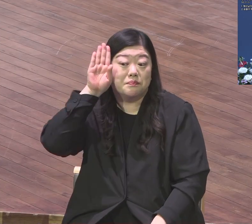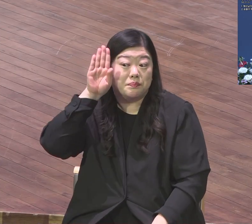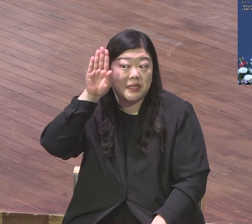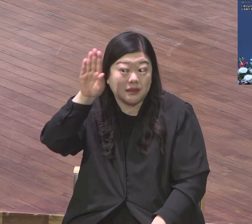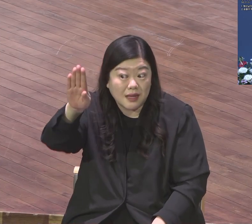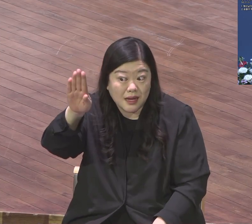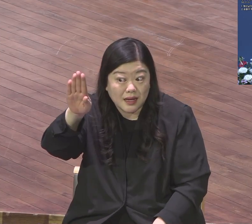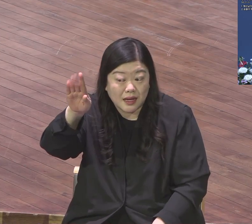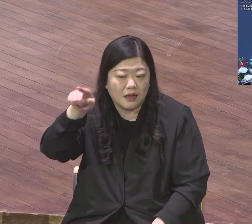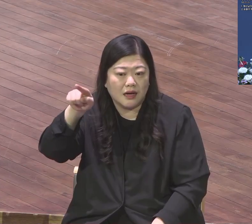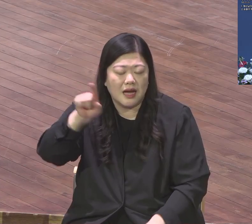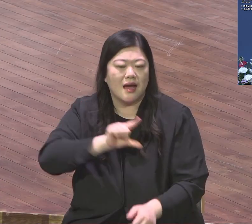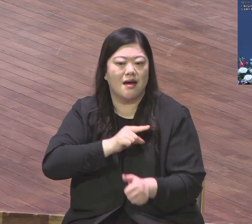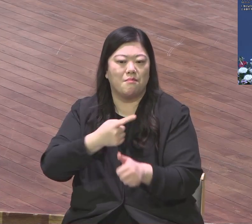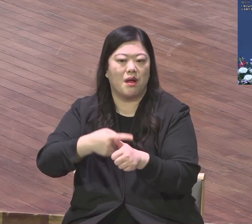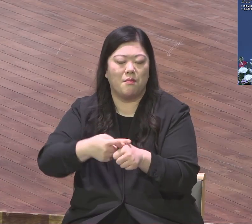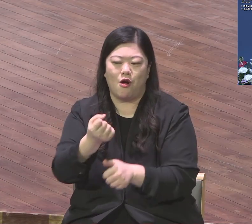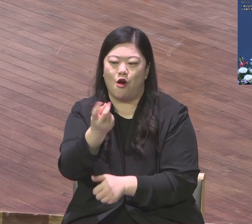갖고 있다.